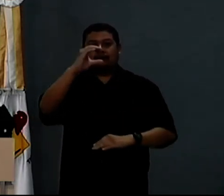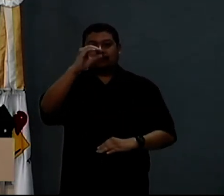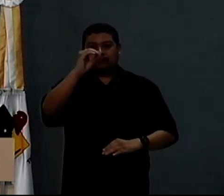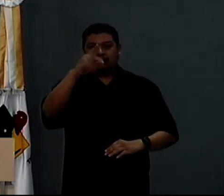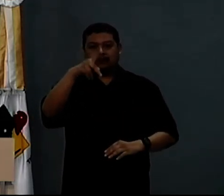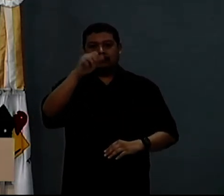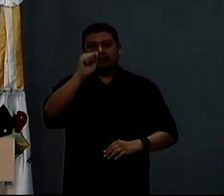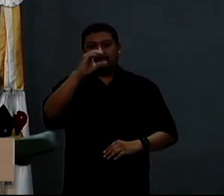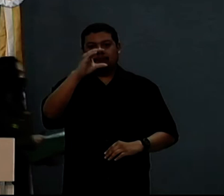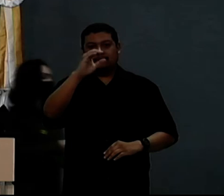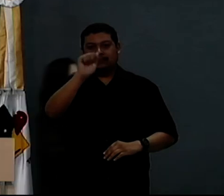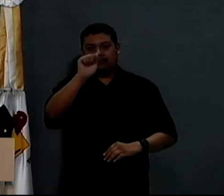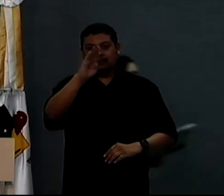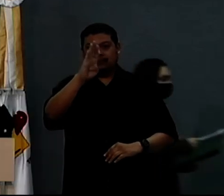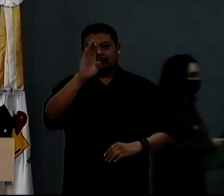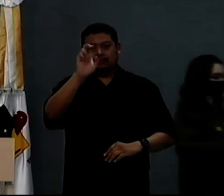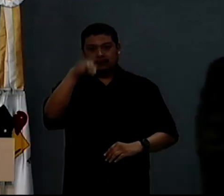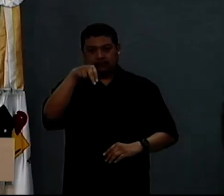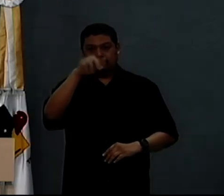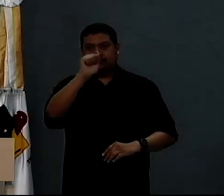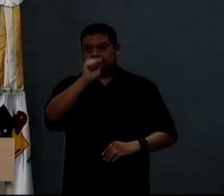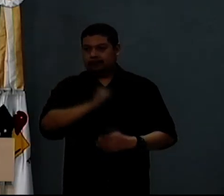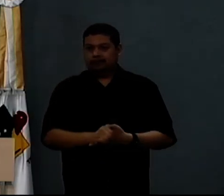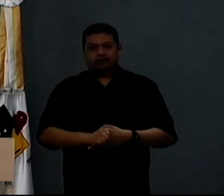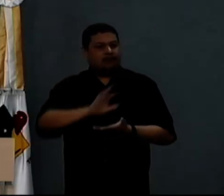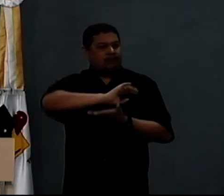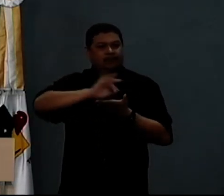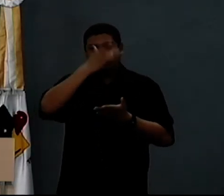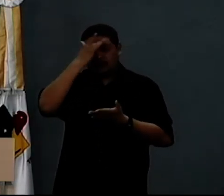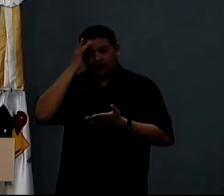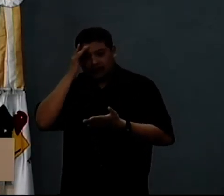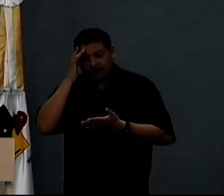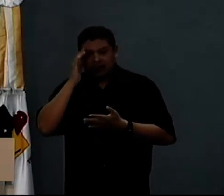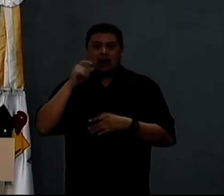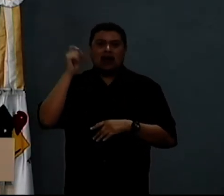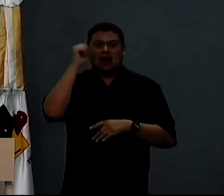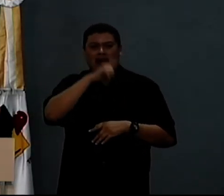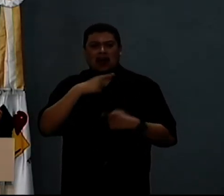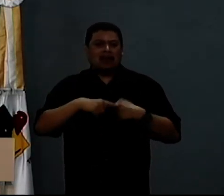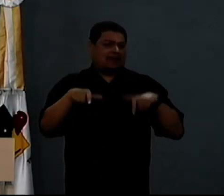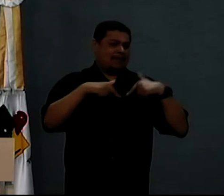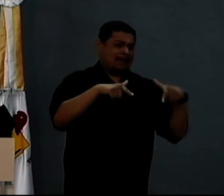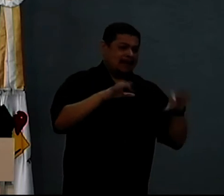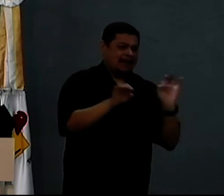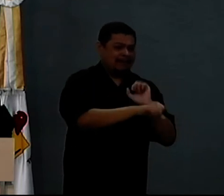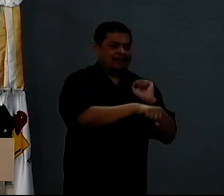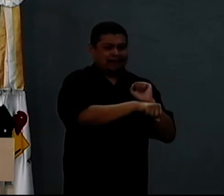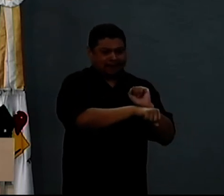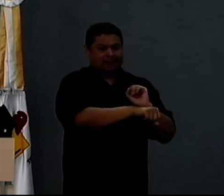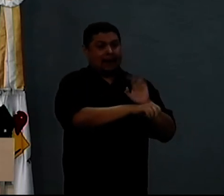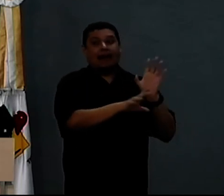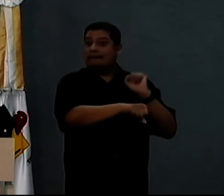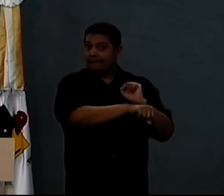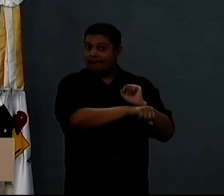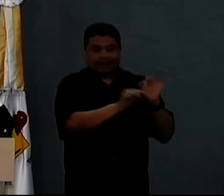vários moradores reclamando e se lamentando aquela situação, começa algo, para, faz um pouquinho ali, faz um pouquinho ali, para dizer, estou fazendo muito. Tem